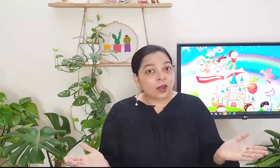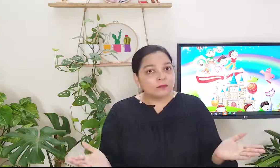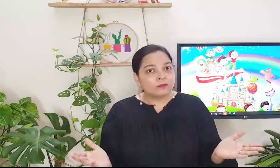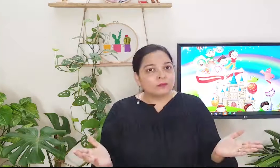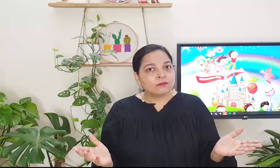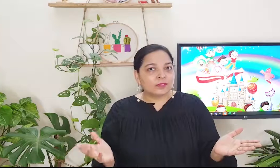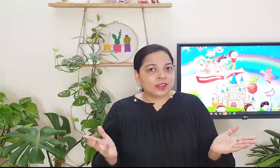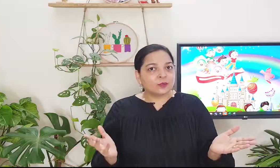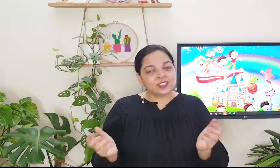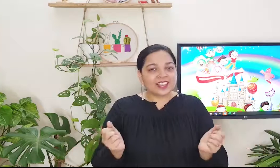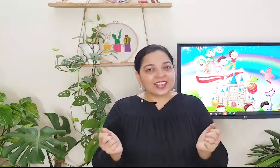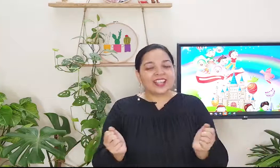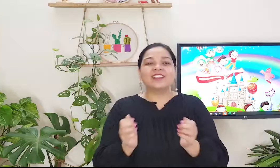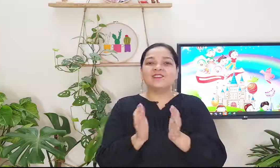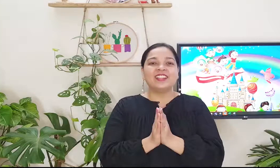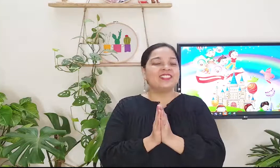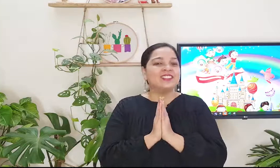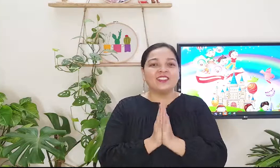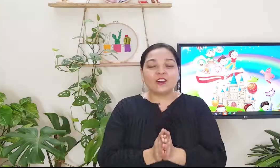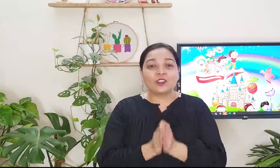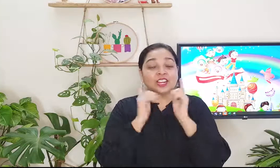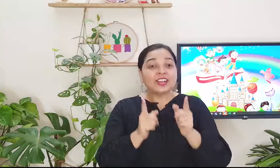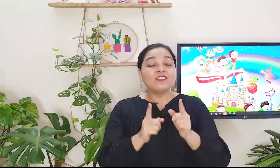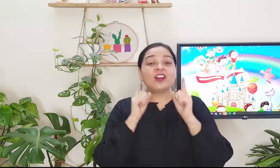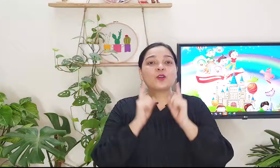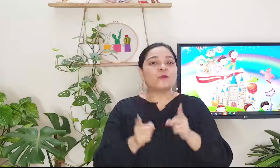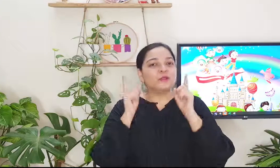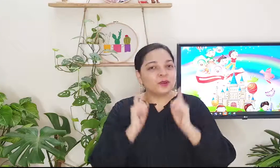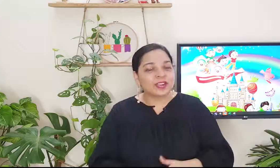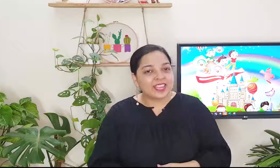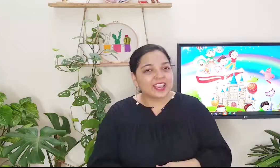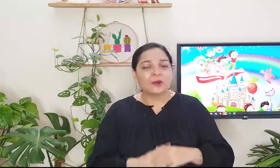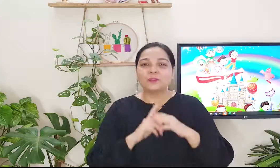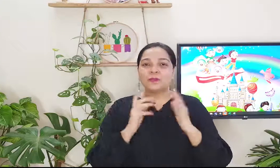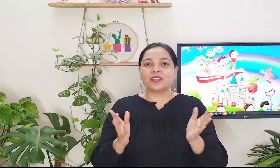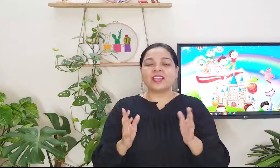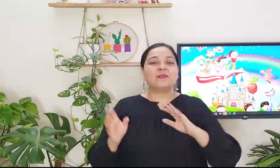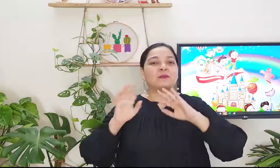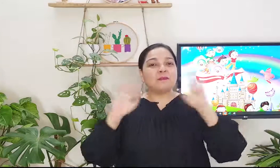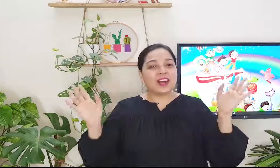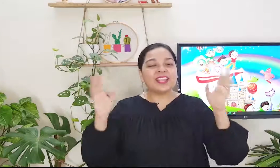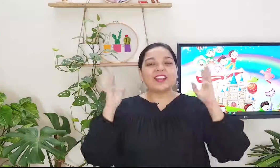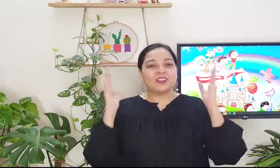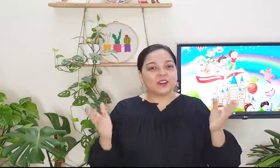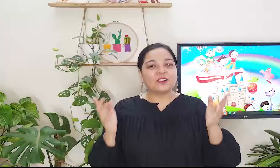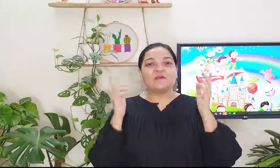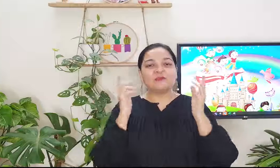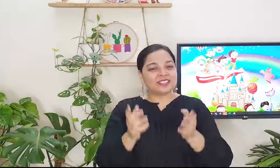তো উৎসাহিত, প্রেজ দ্য লর্ড, পরের রবিবারে আবার আমাদের সাথে দেখা হবে, ততক্ষণের জন্য বাই বাই, গড ব্লেস